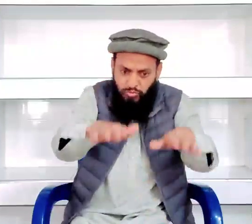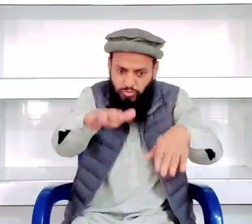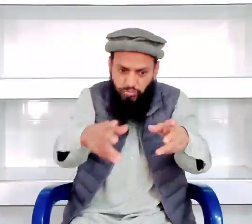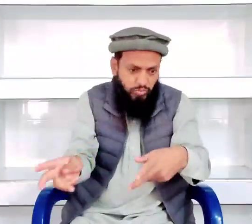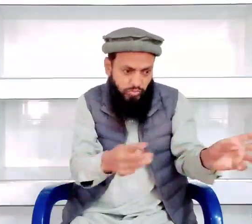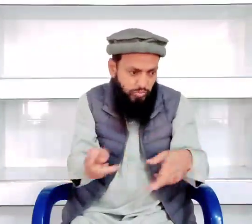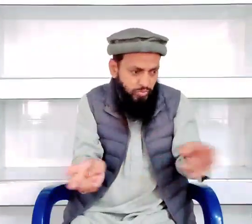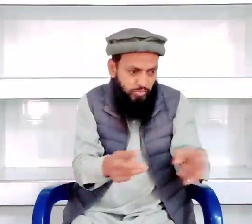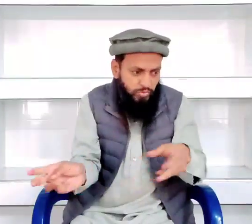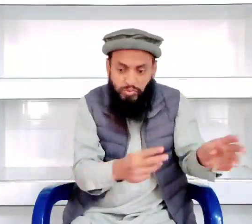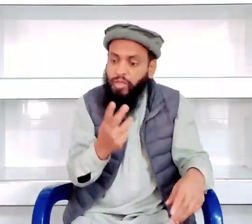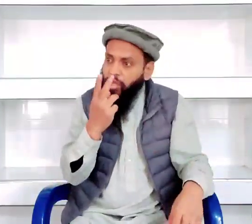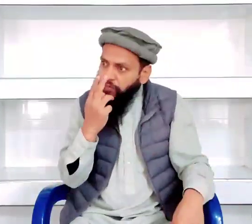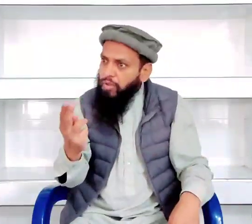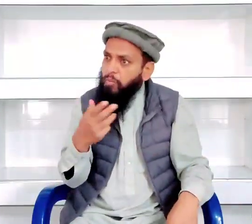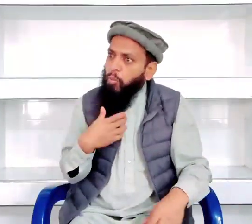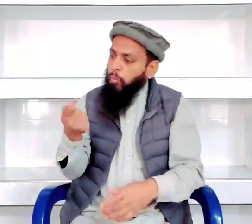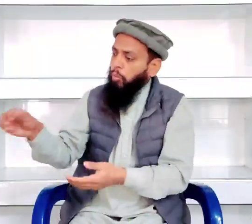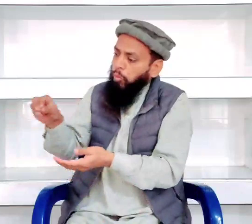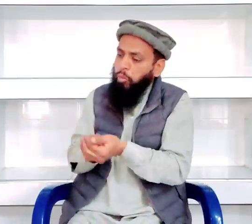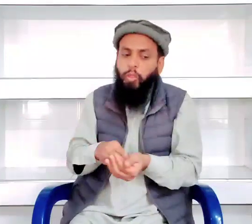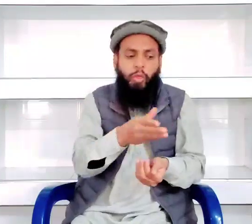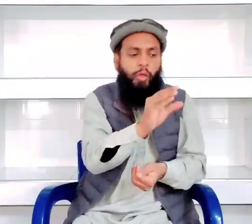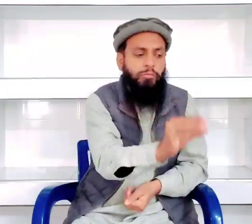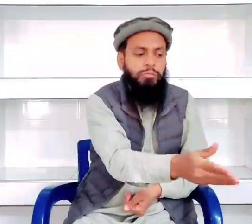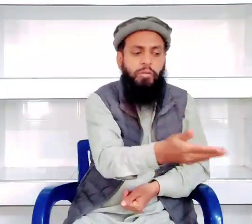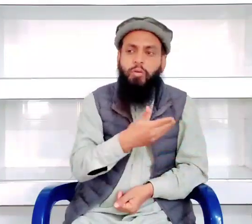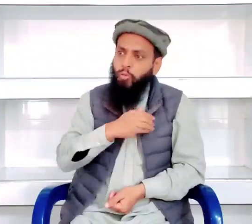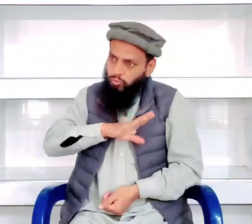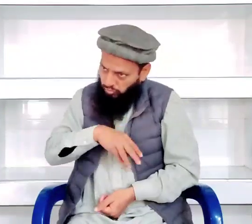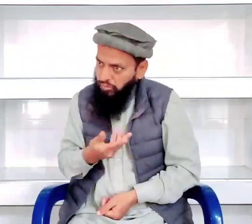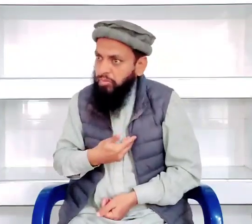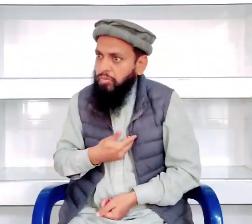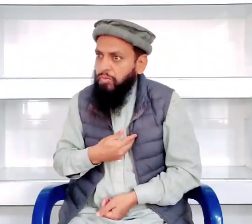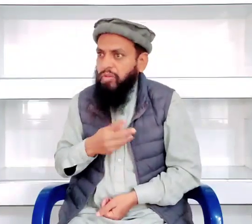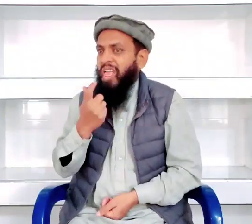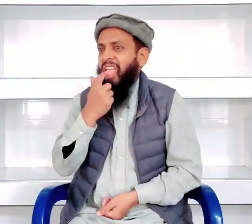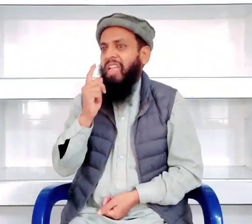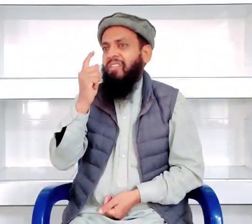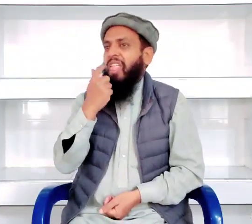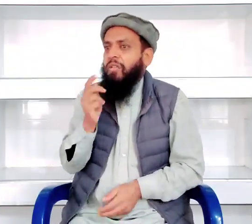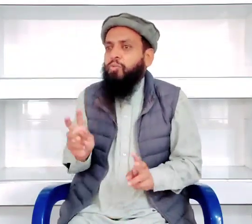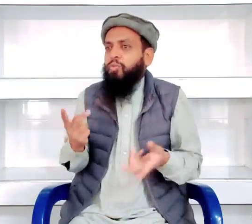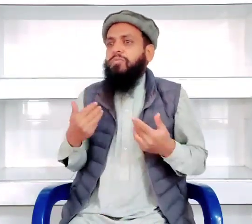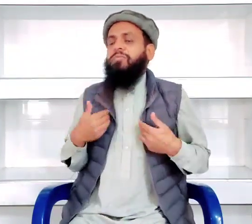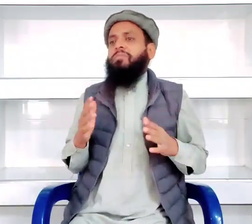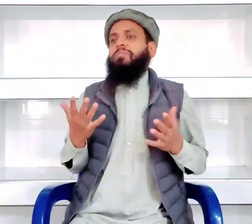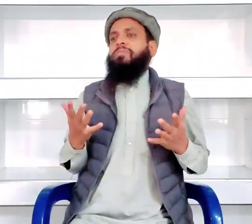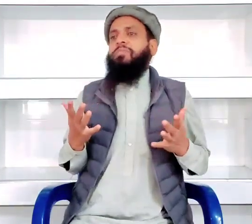محمد رسول اللہ صلى الله عليه وسلم إذا توم منا فرمايا إدو محاضرة كيا